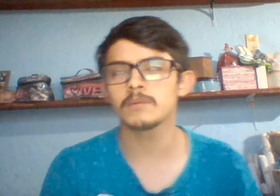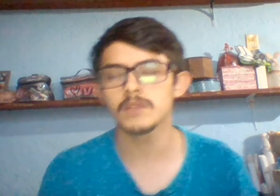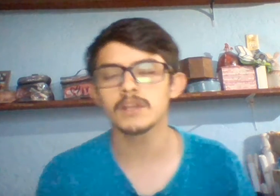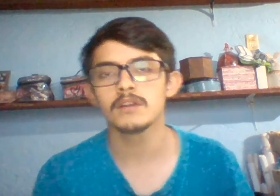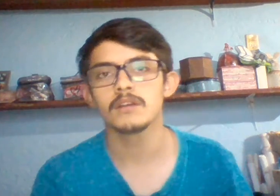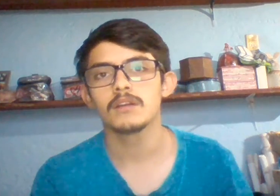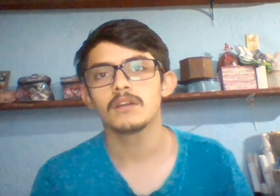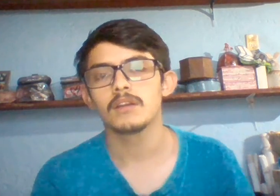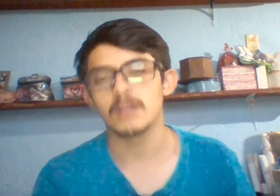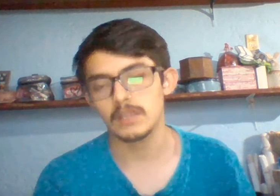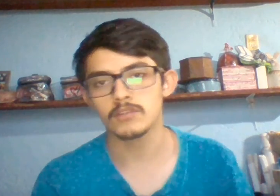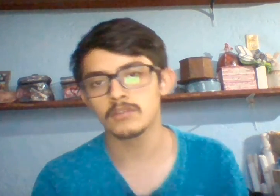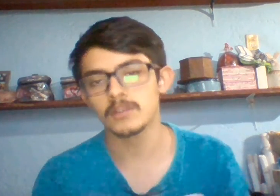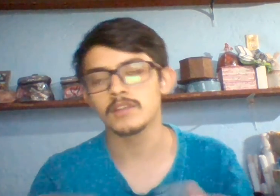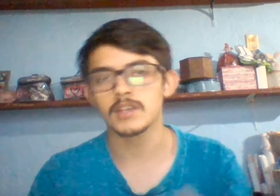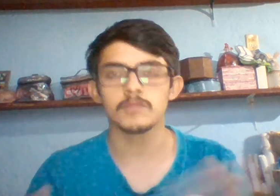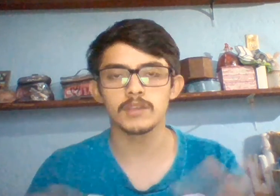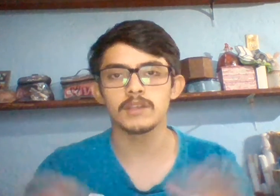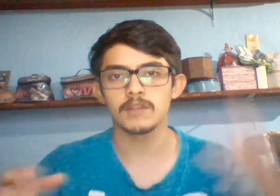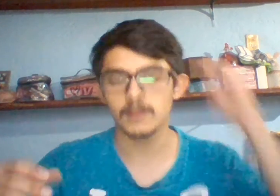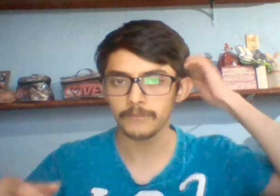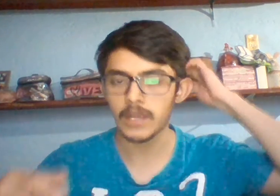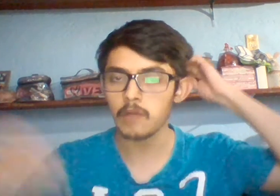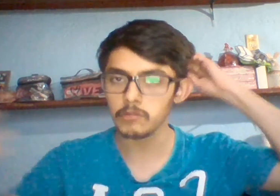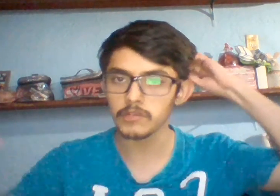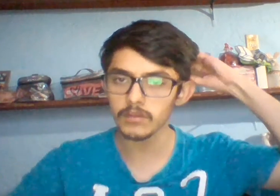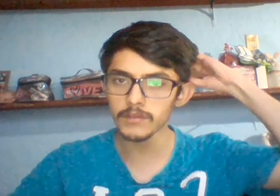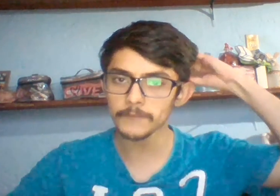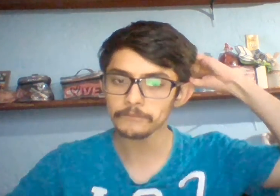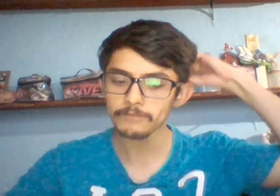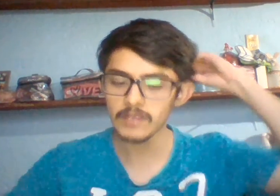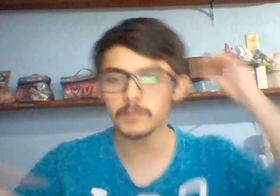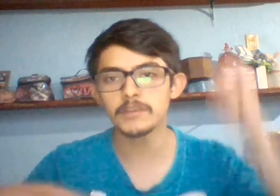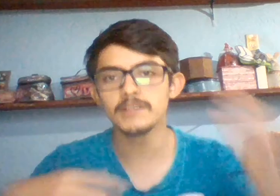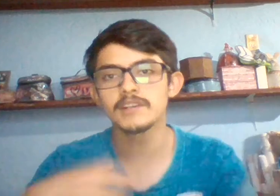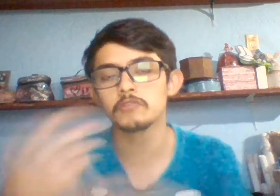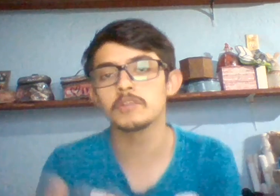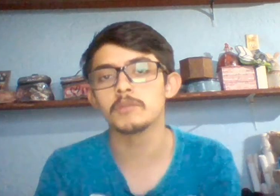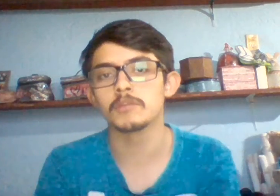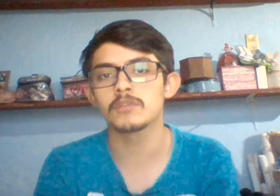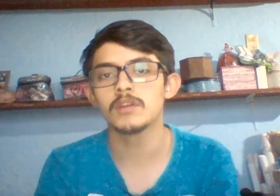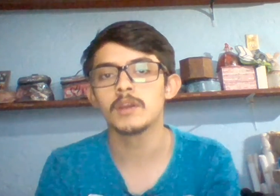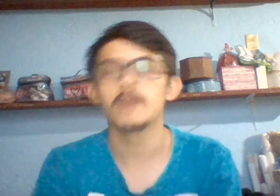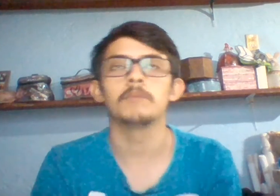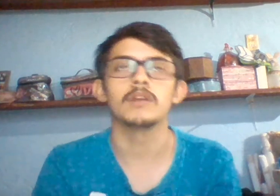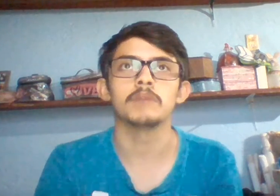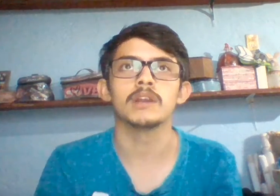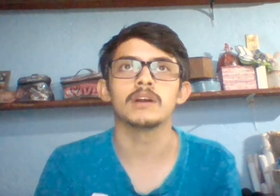bobina que nosotros enseñamos, que es el A1 y A2, se podría decir que es un servomotor, pero para